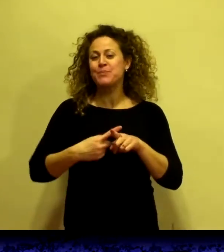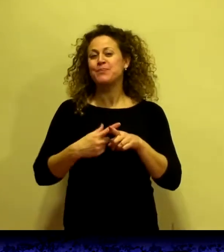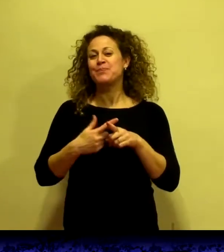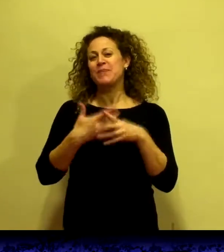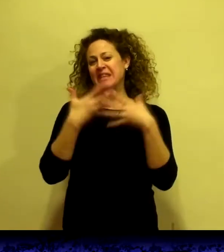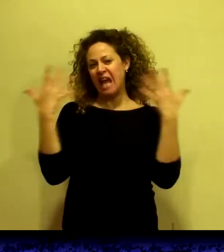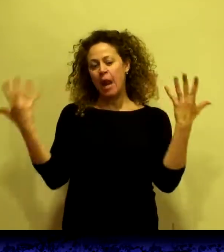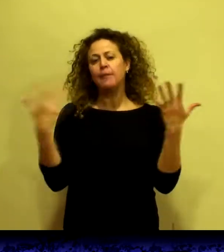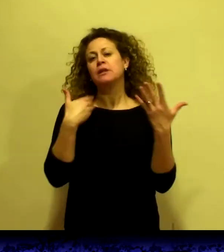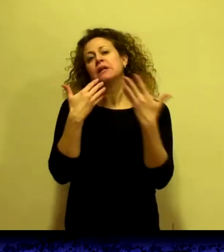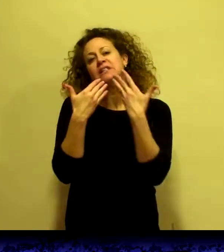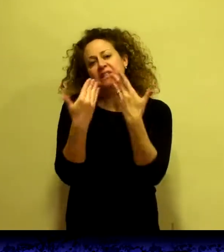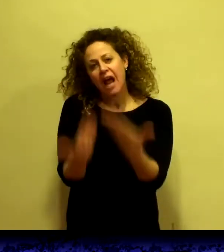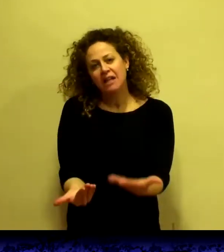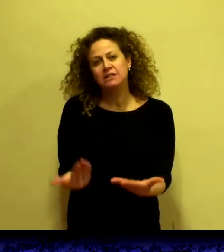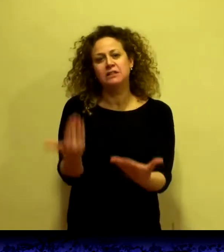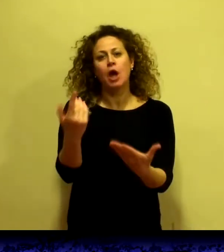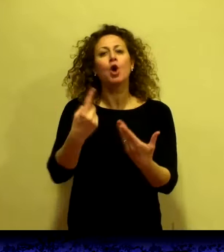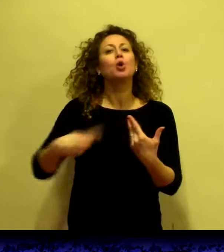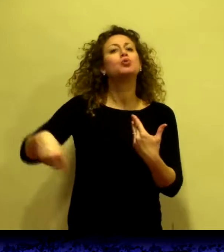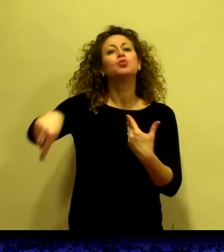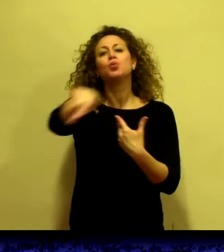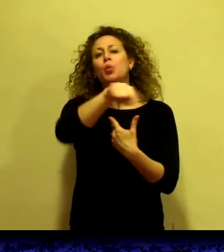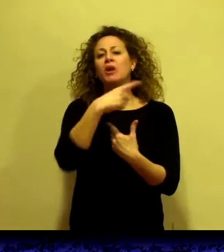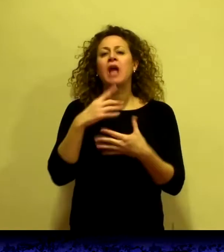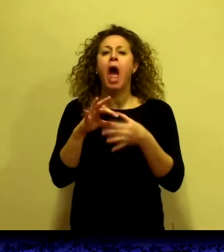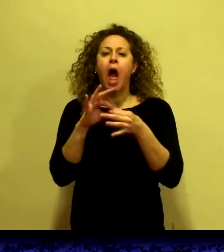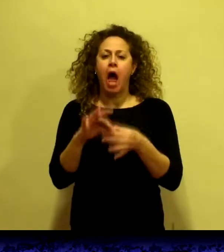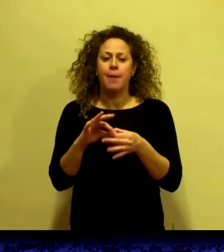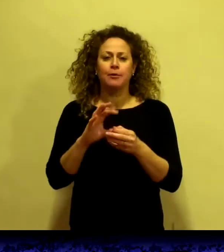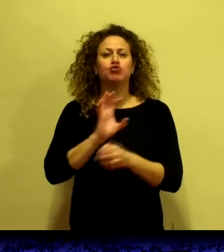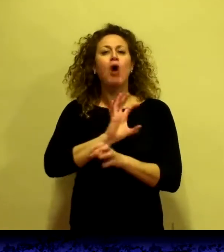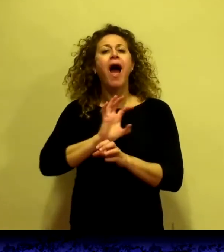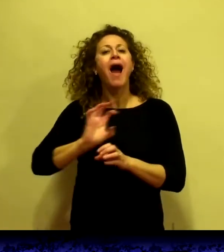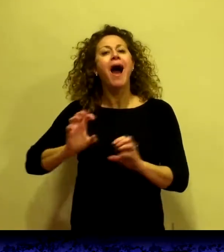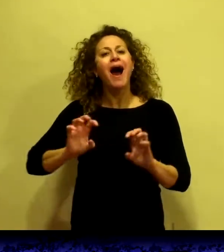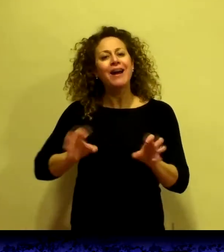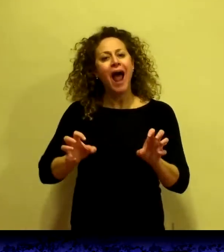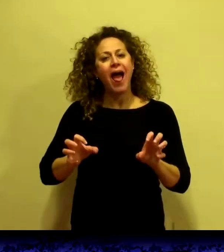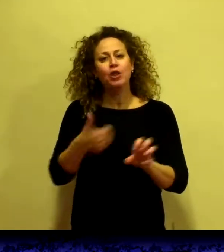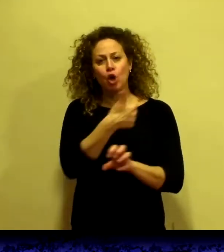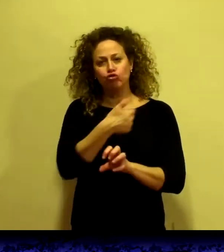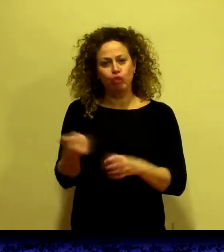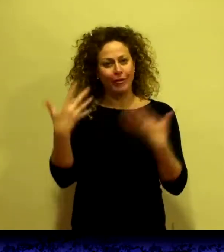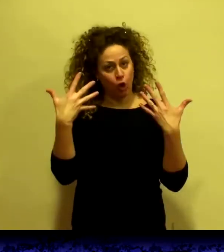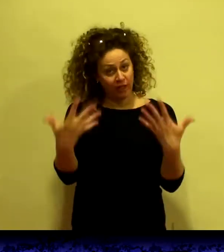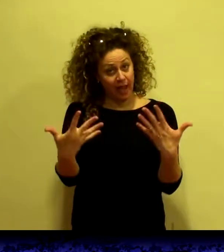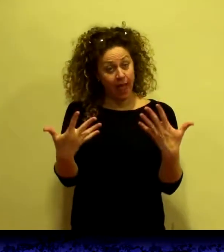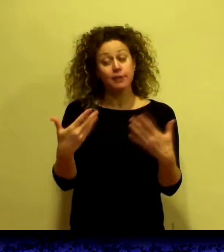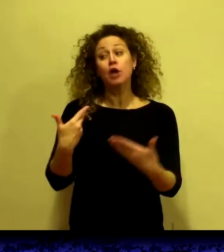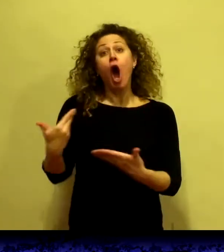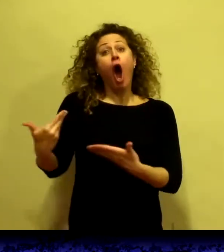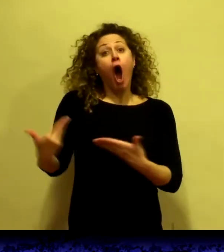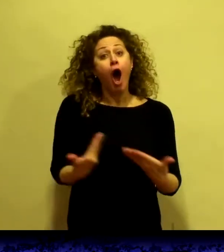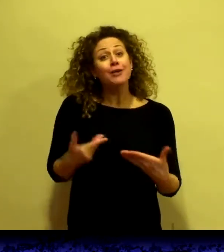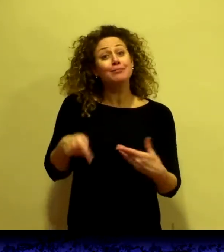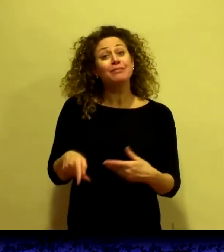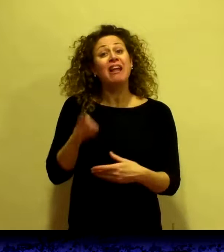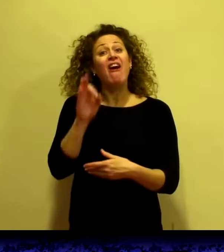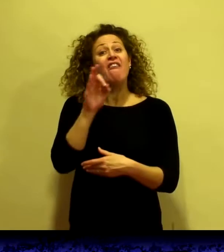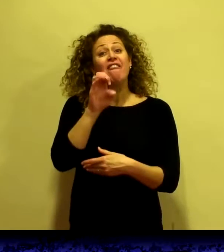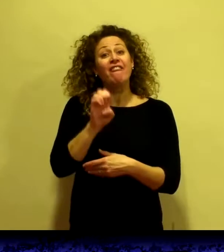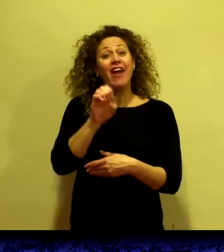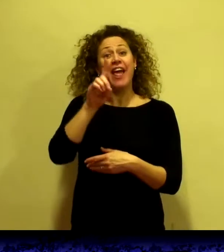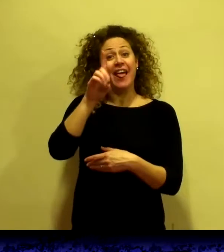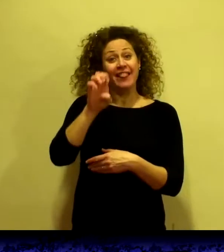chiaramente ringraziamo tutti gli amici di Radio 110, Federica, la nostra ospite di oggi. Grazie a